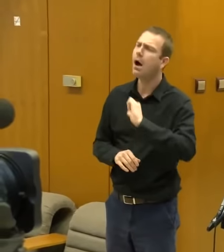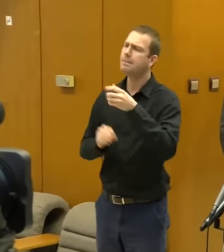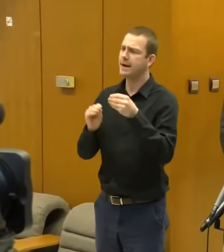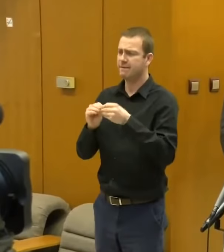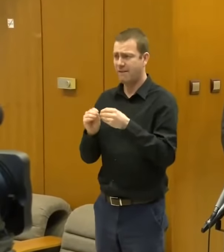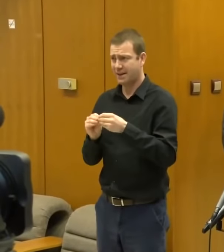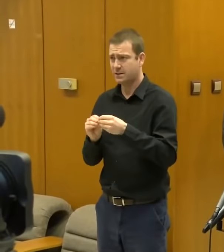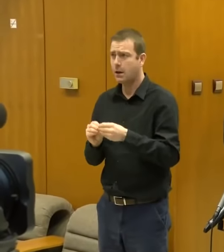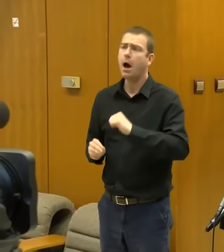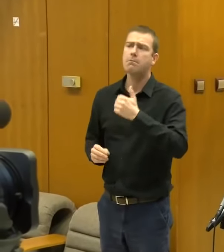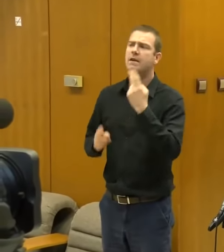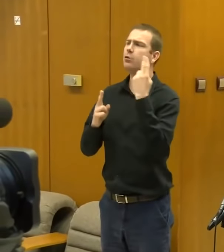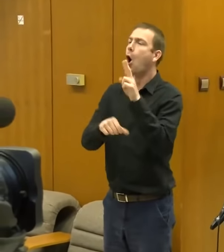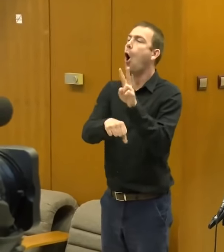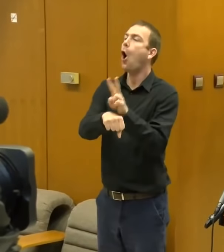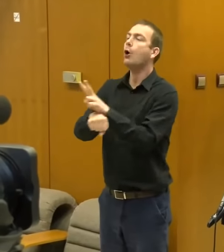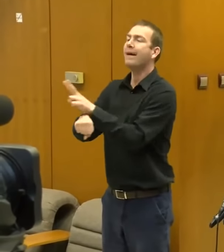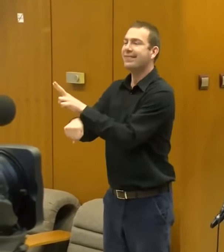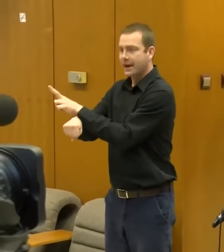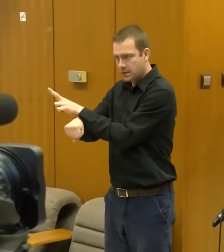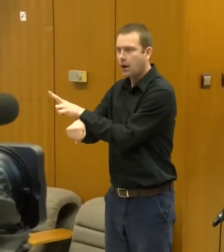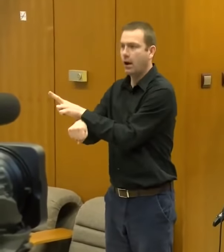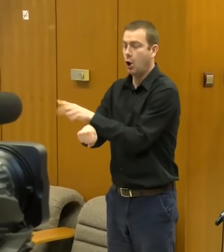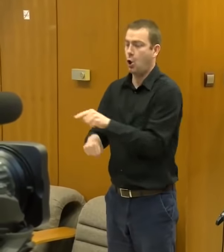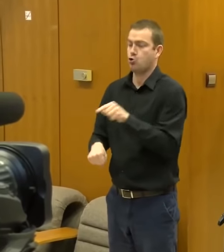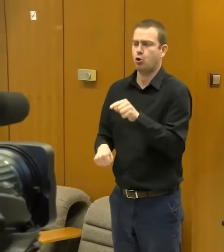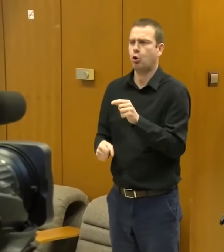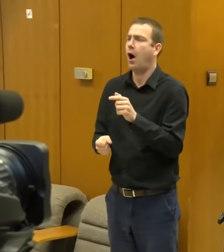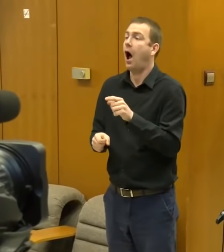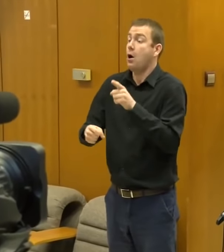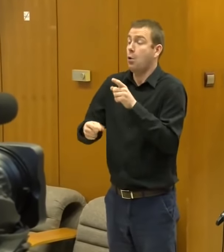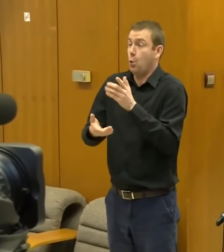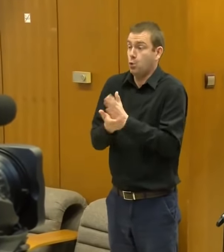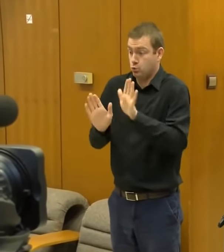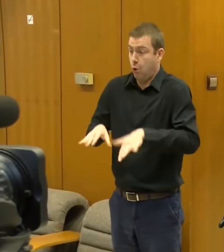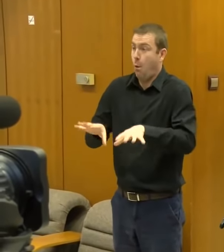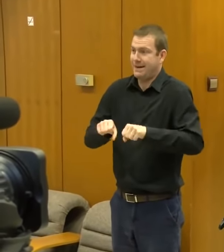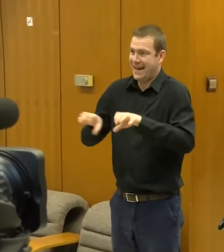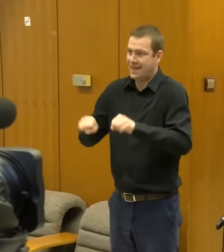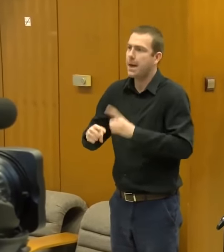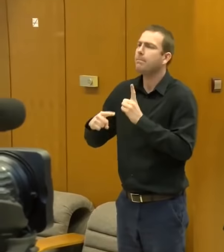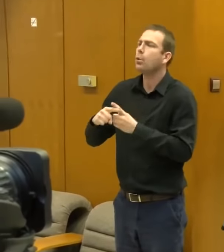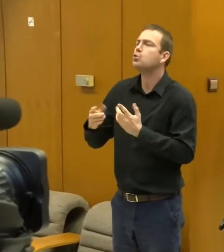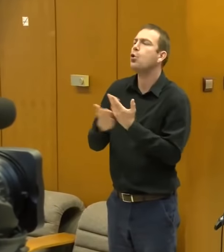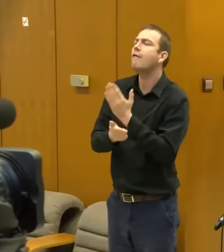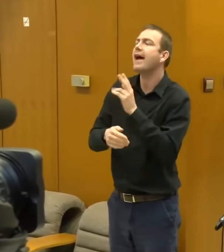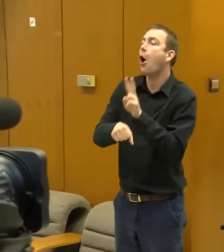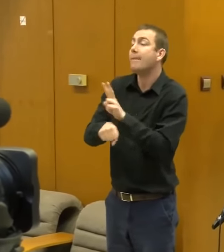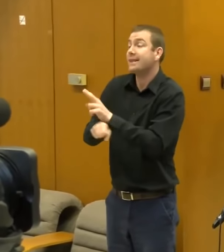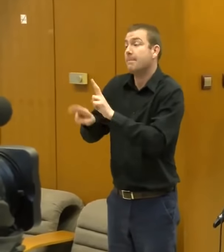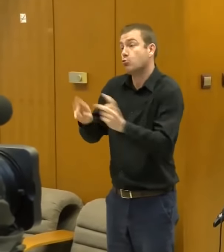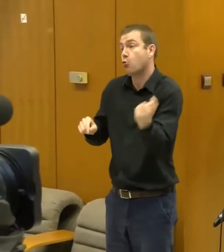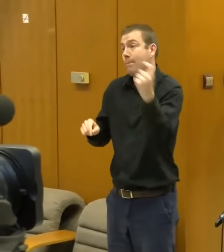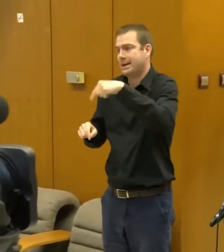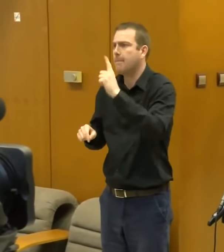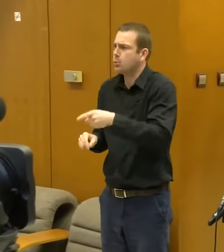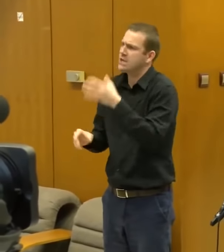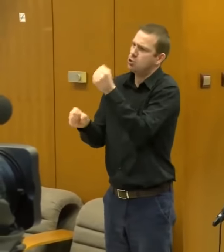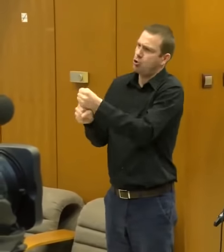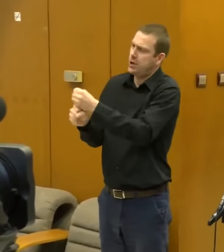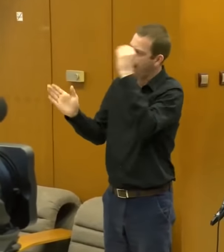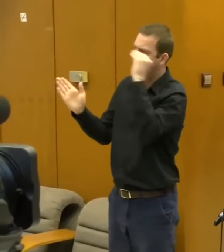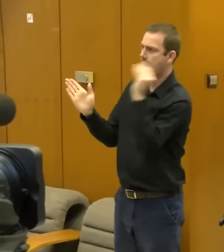tie opatrenia, ktoré boli prijaté a ktoré budeme musieť ďalej prijímať. To je kľúčové. A to, aby sme boli všetci disciplinovaní. Teraz nie